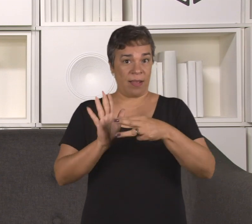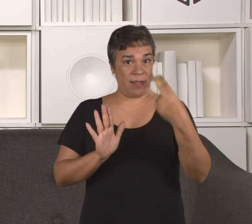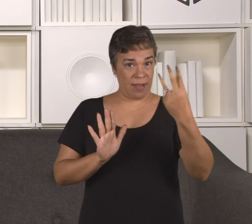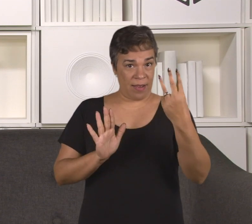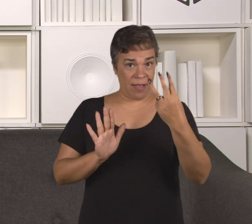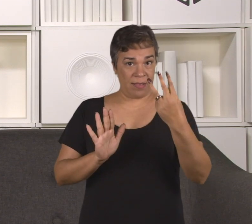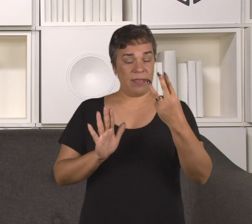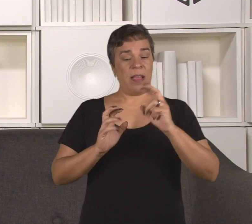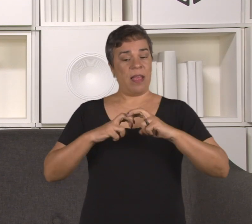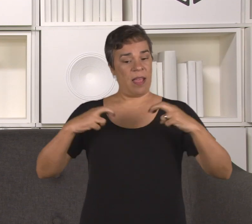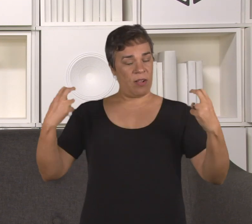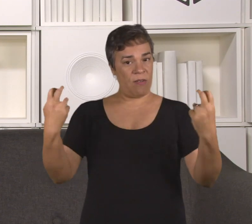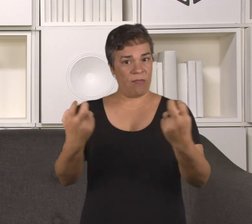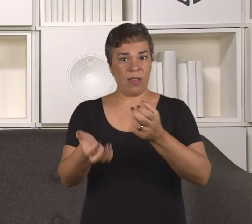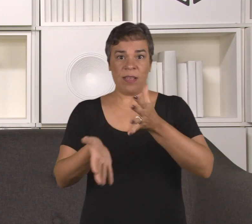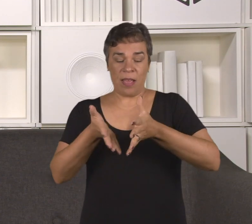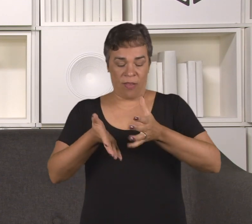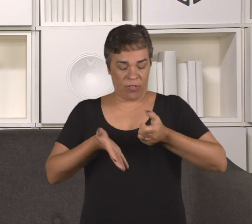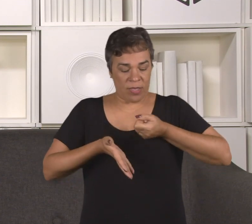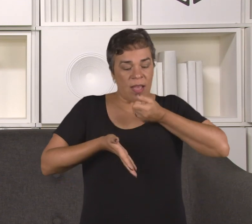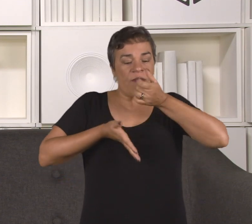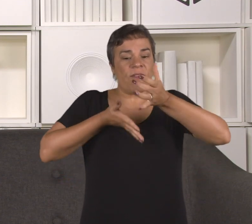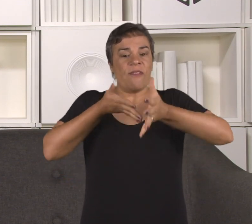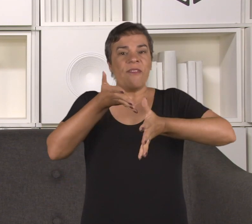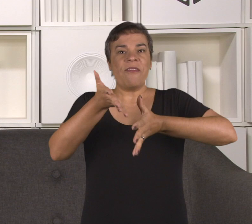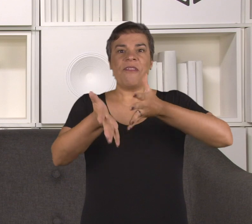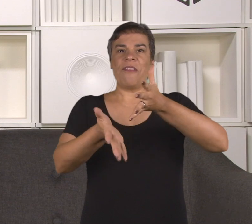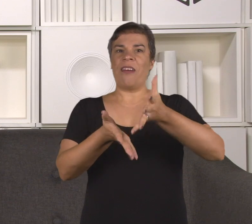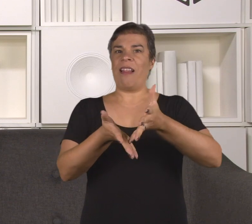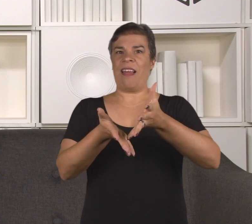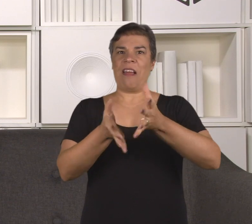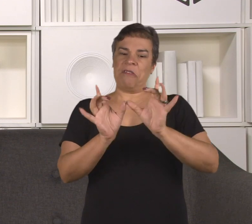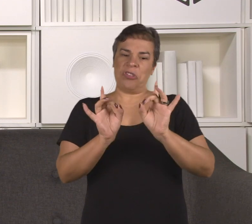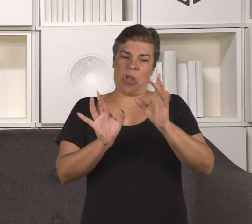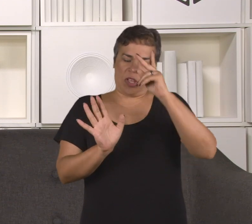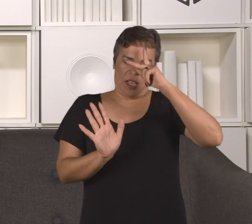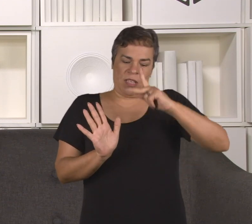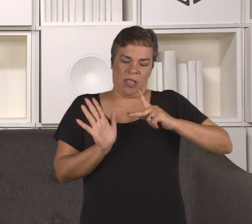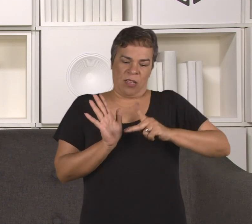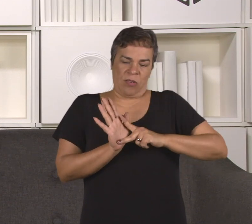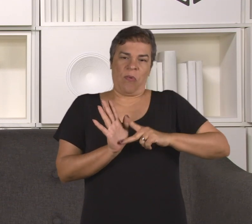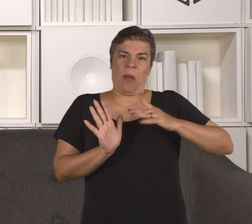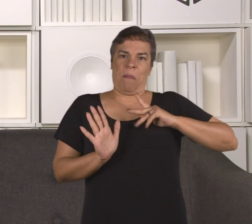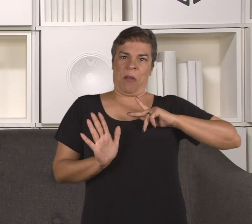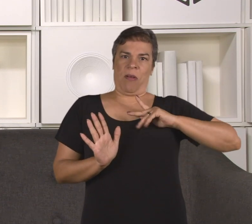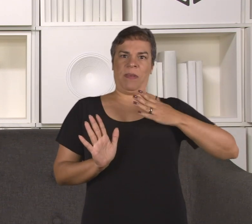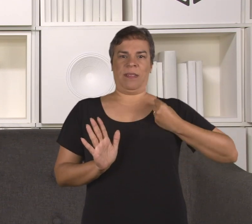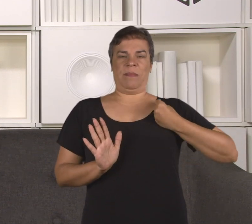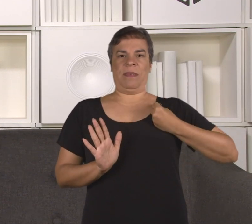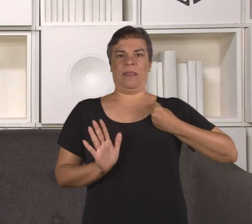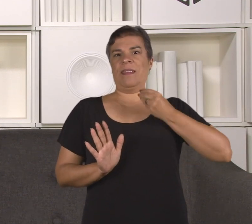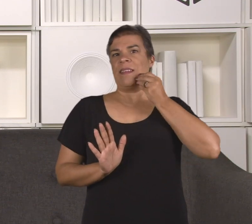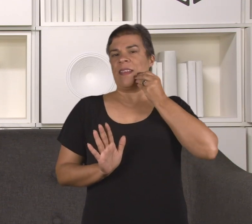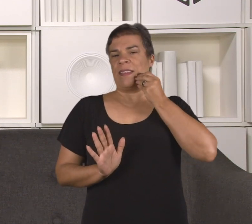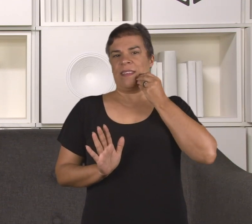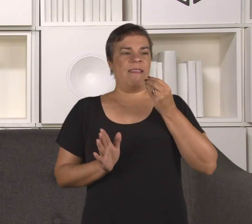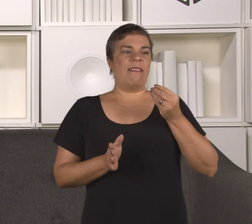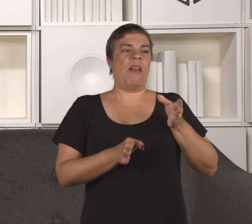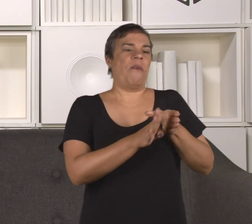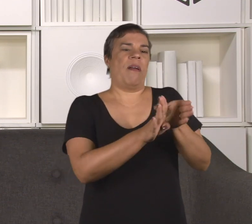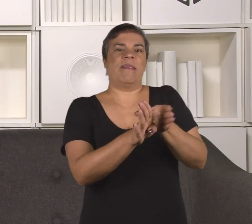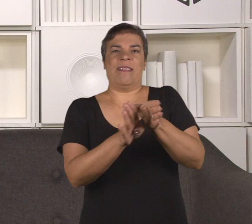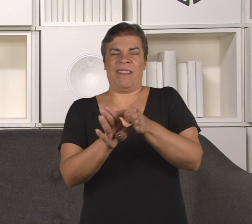conversa é partilhar sem aconselhar. Se você cultivar isso nas suas conversas, você vai